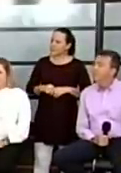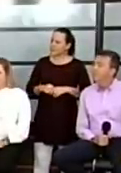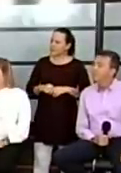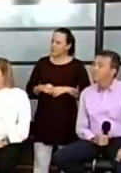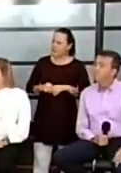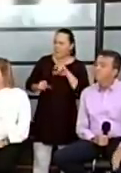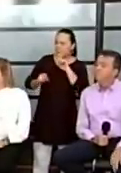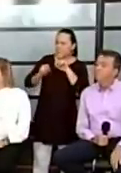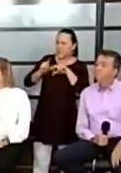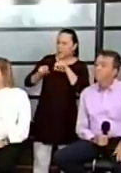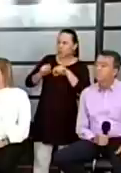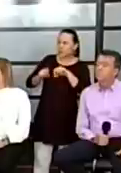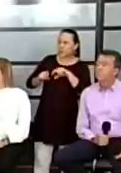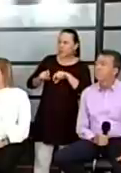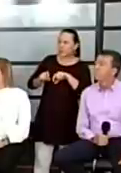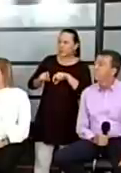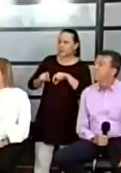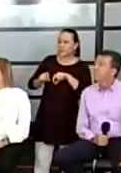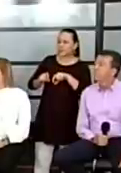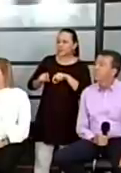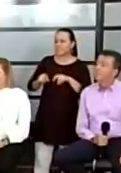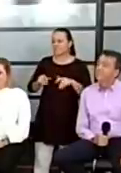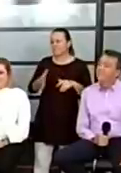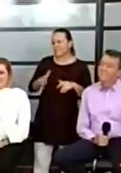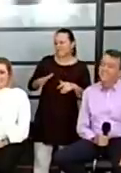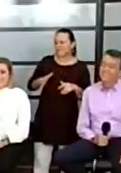esas preguntas pues, chimbas.